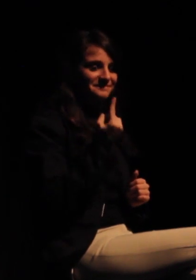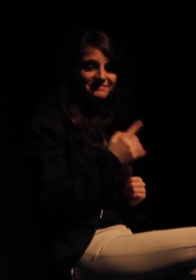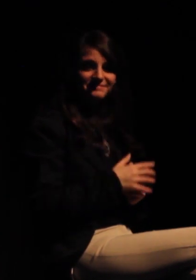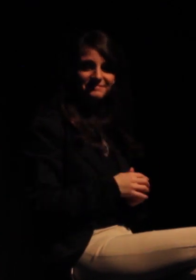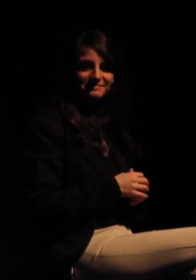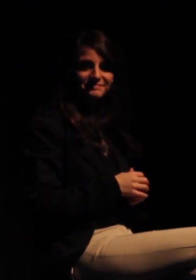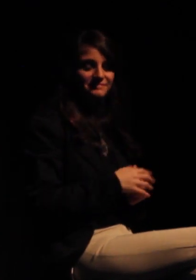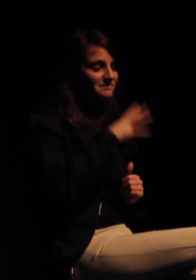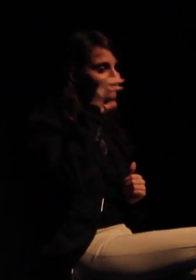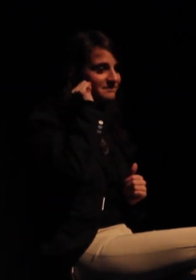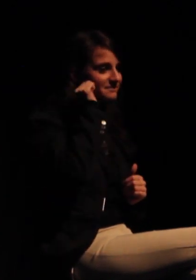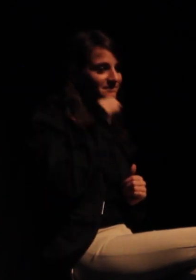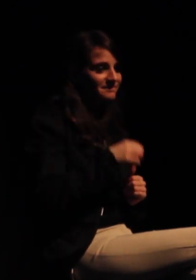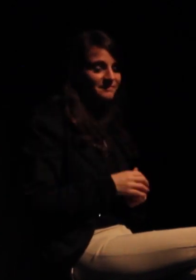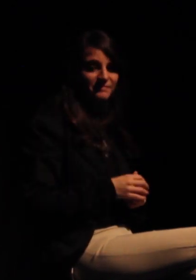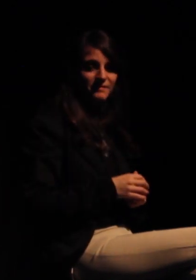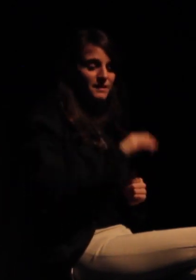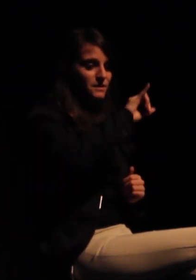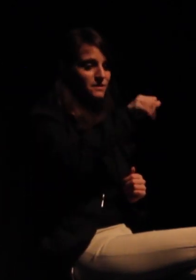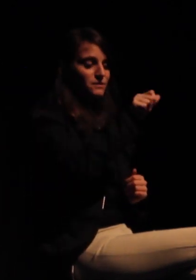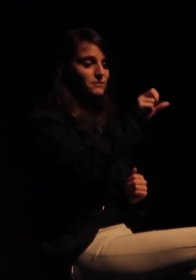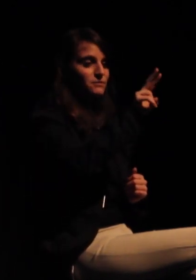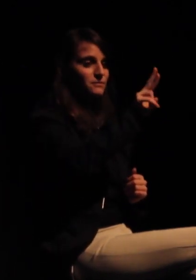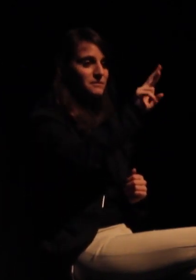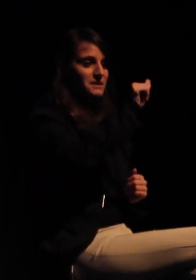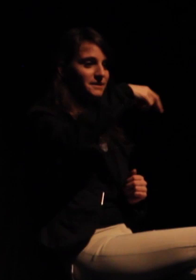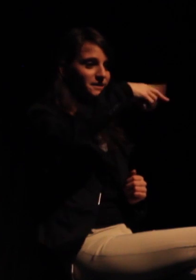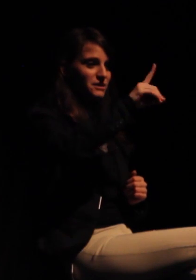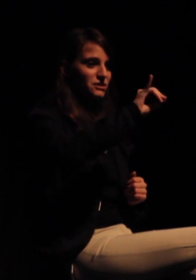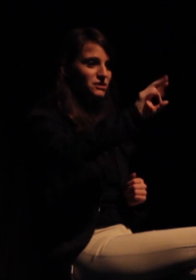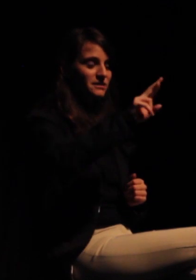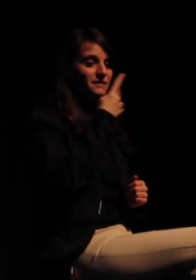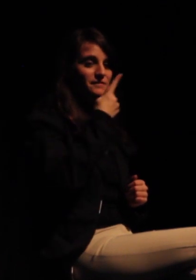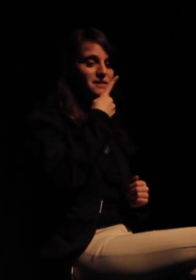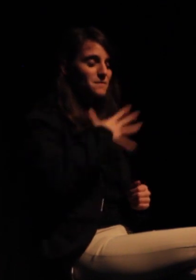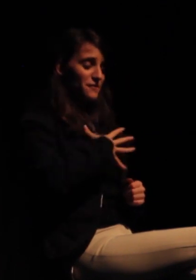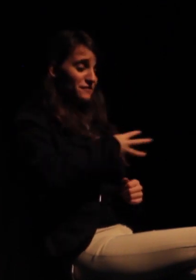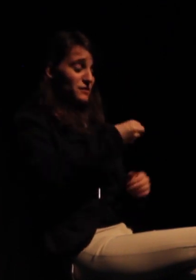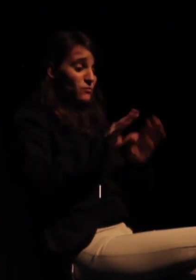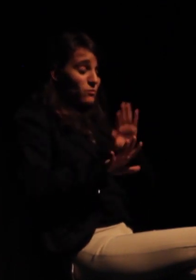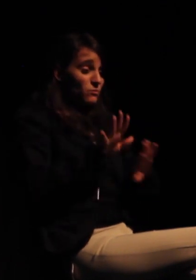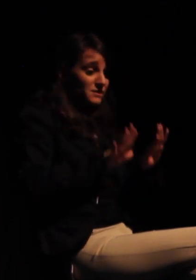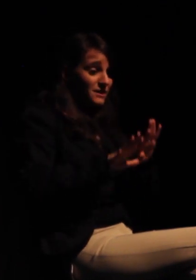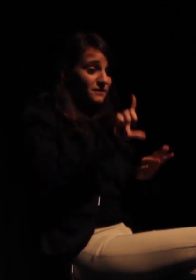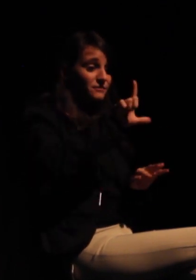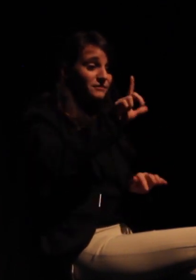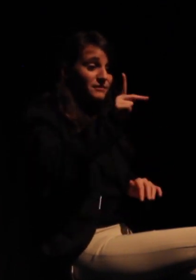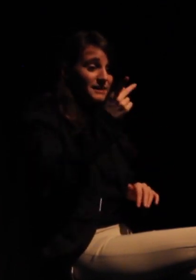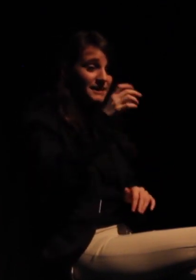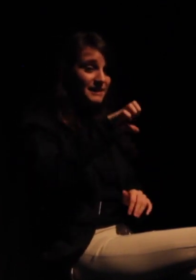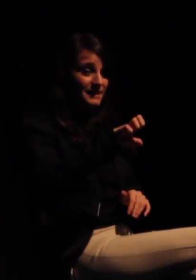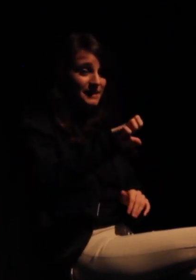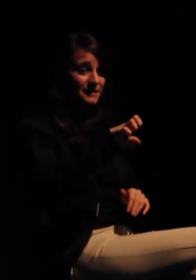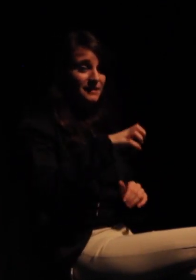Mas aí, então, o Jurandir também dizia uma coisa assim, meus filhos, cuidado com o lhe.